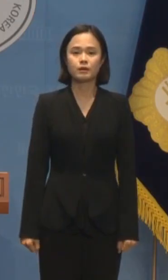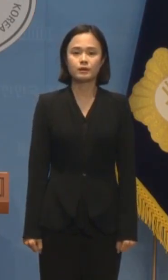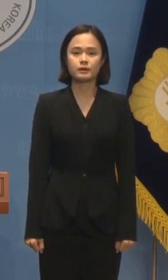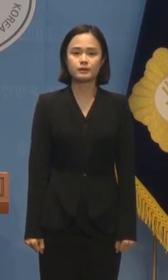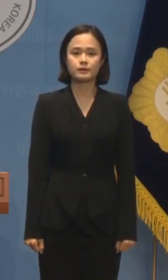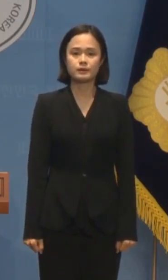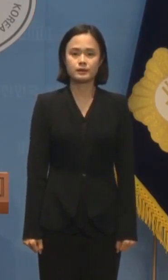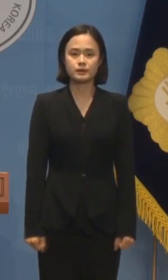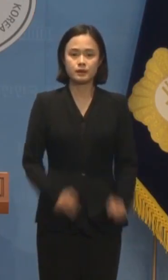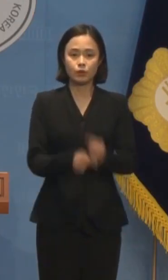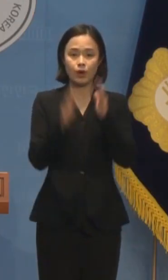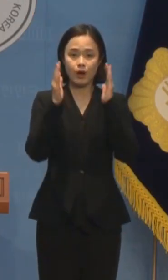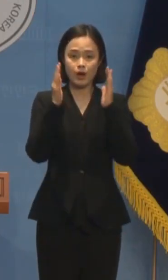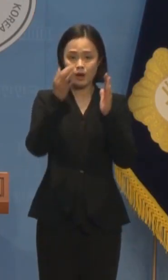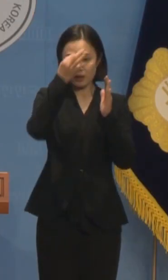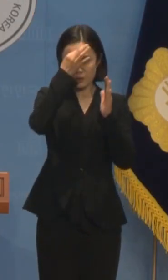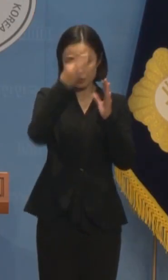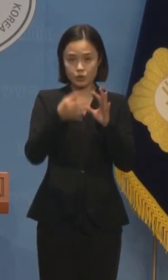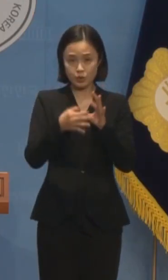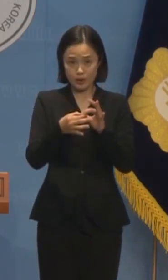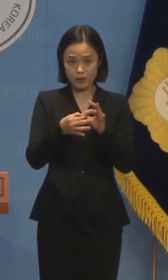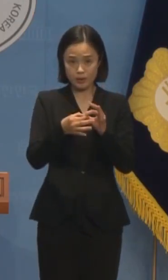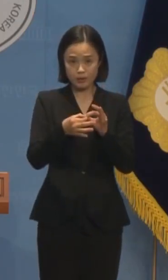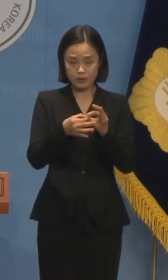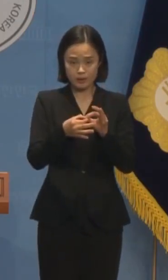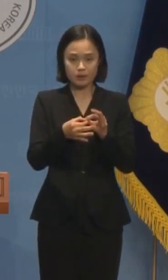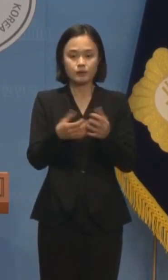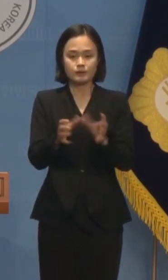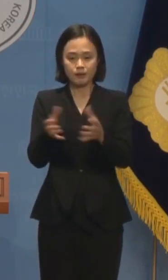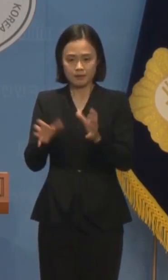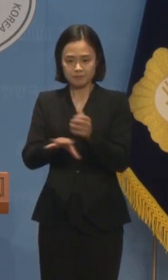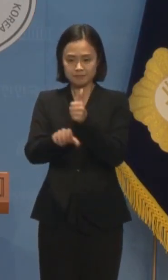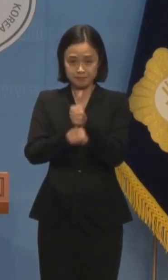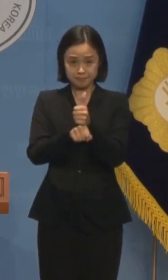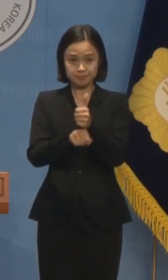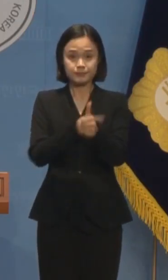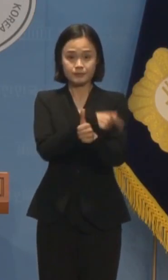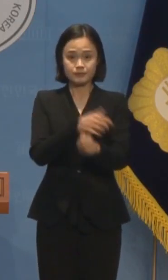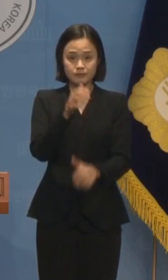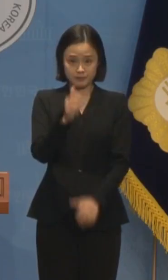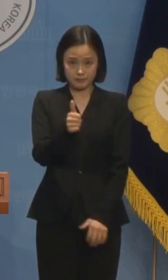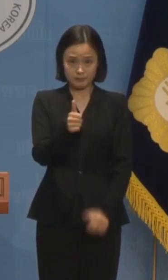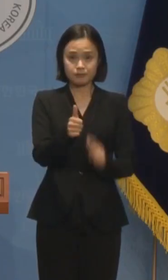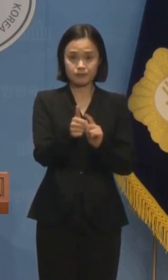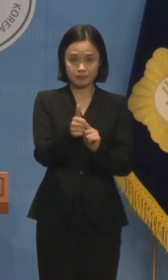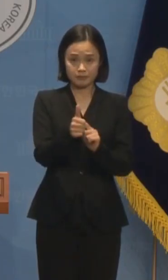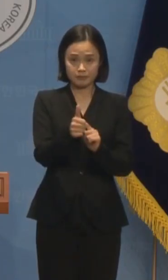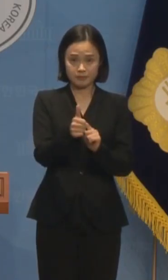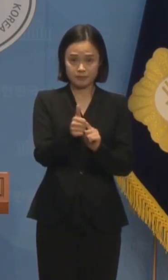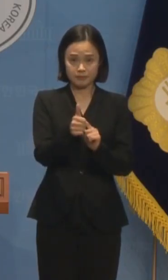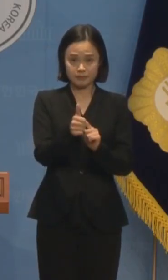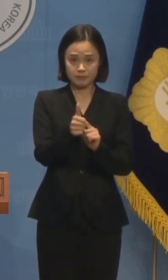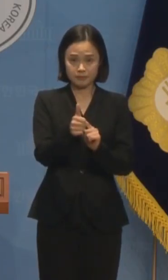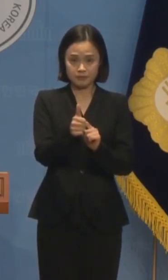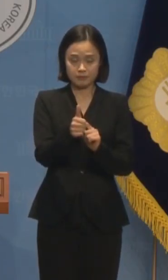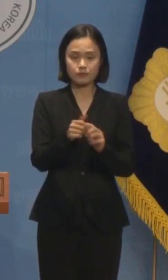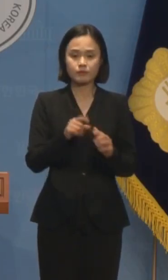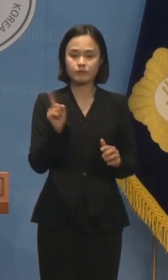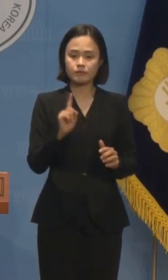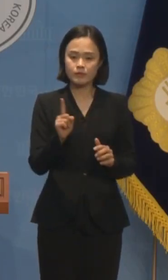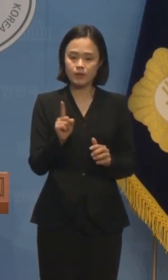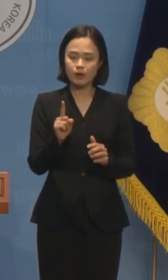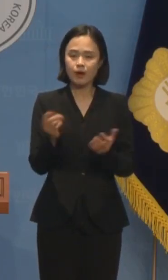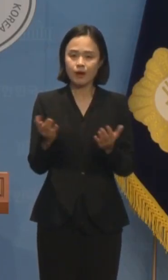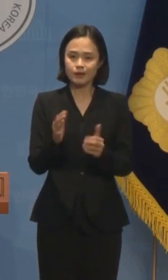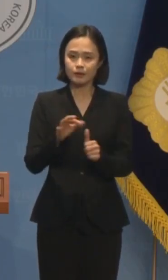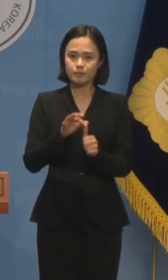23개의 과기 출연연을 총괄하는 NST 이사장에 김영식 전 국민의힘 의원을 앉히겠다는 귀를 의심할